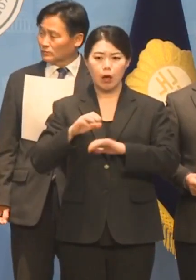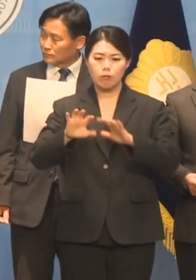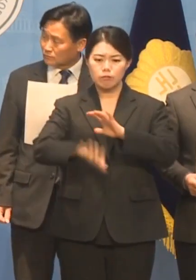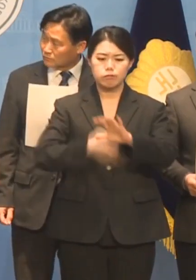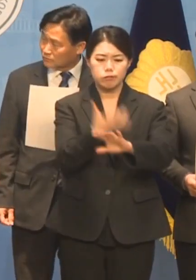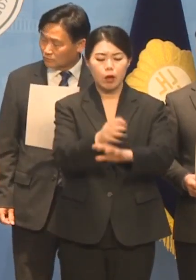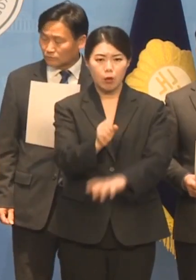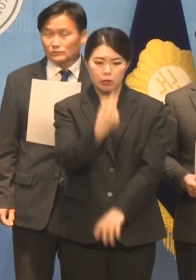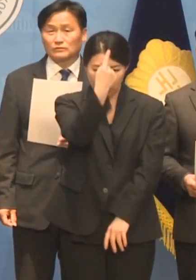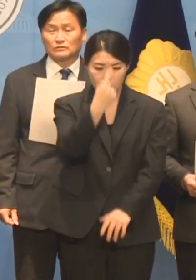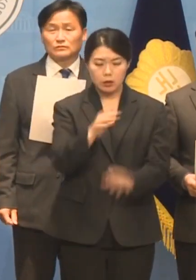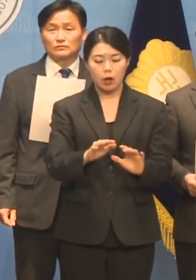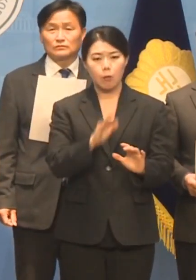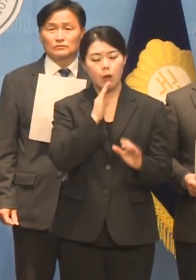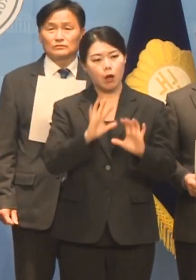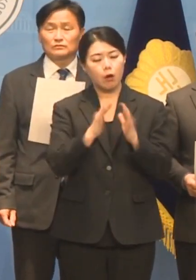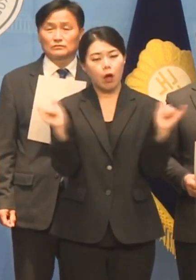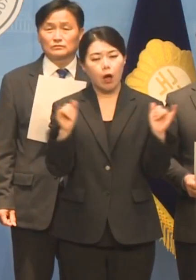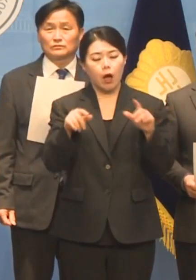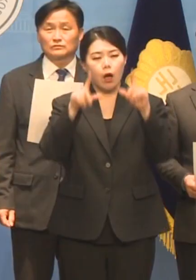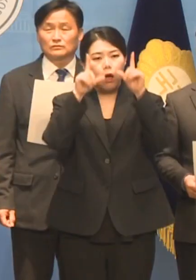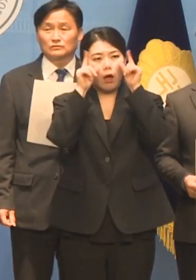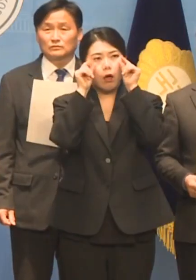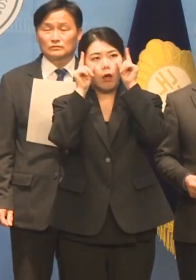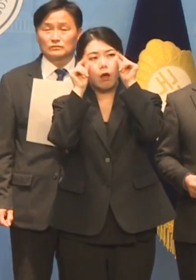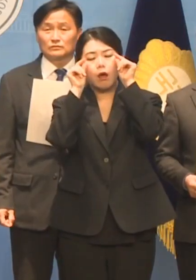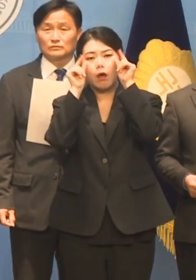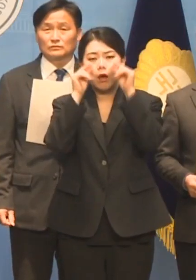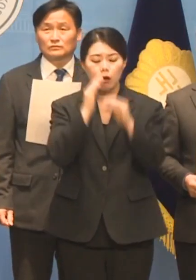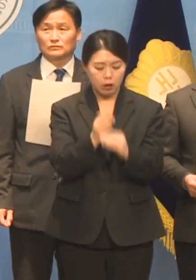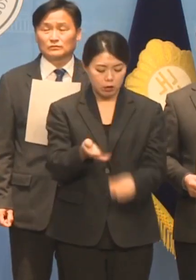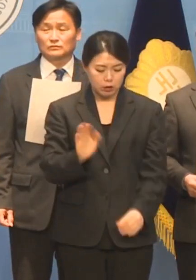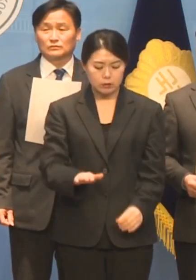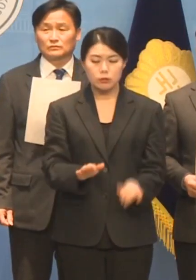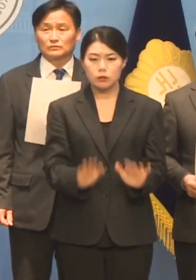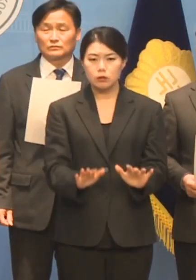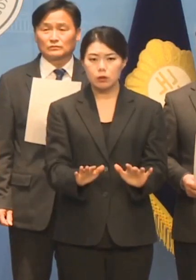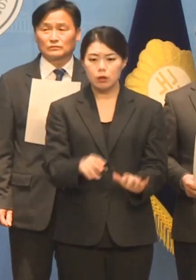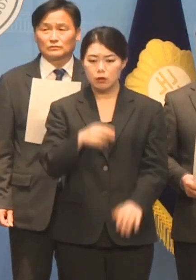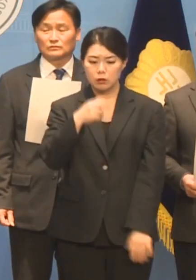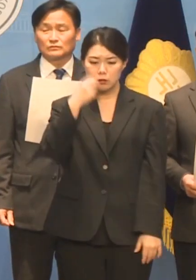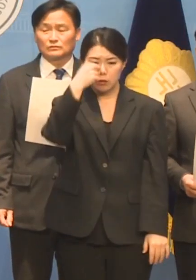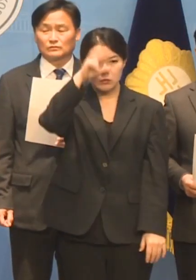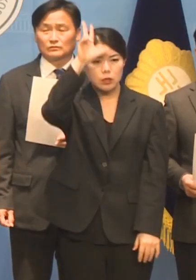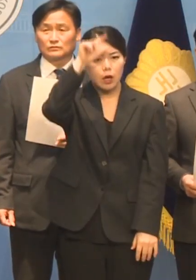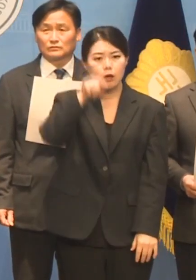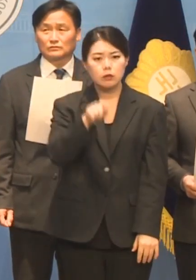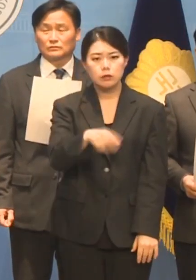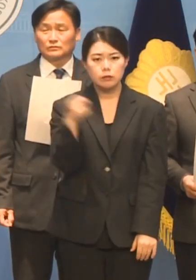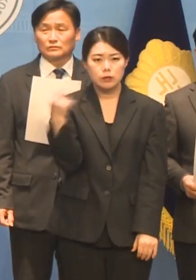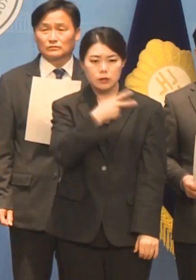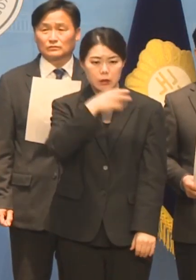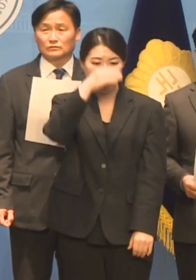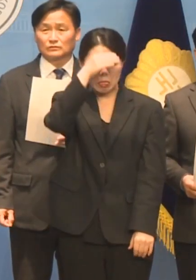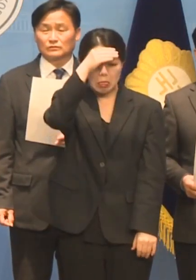온 국민이 밤잠을 못 이루고 있는 이 시점에서 또다시 이렇게 정치검찰의 본색을 드러내고